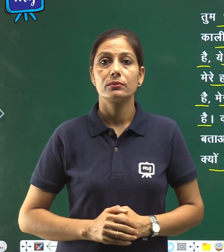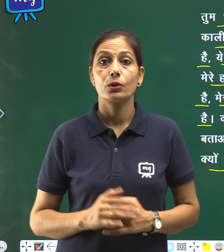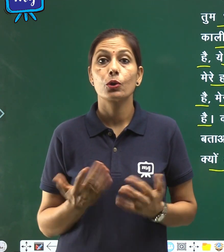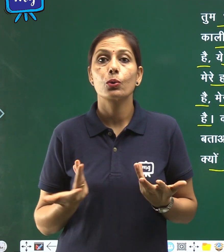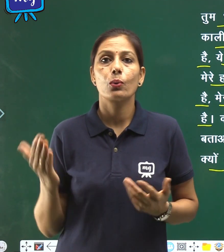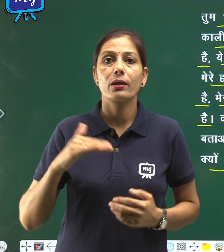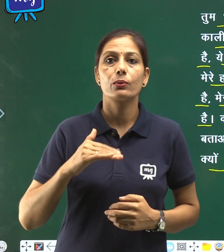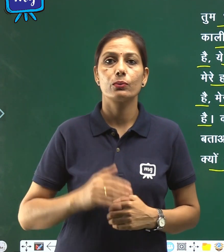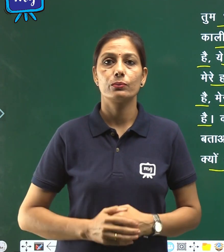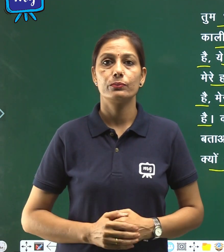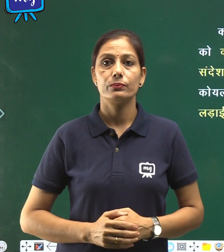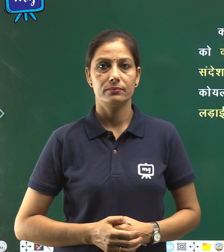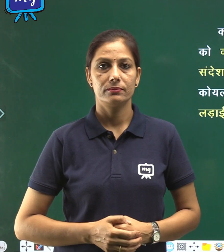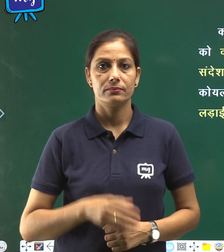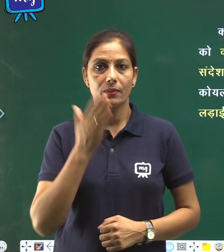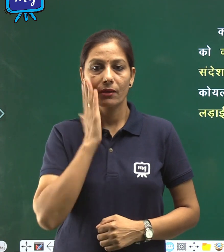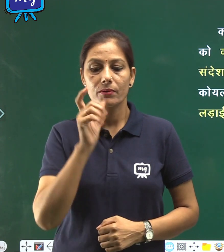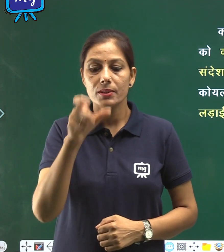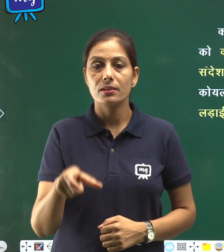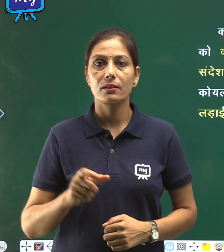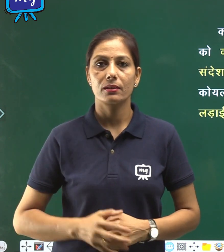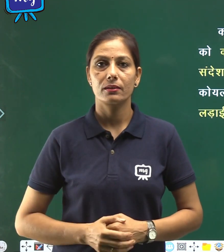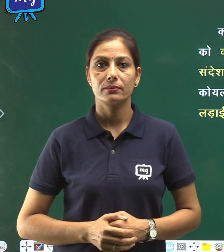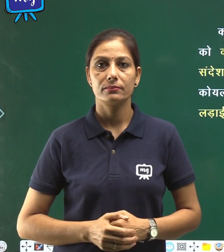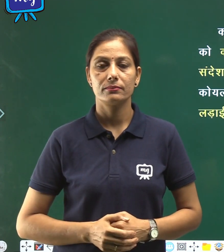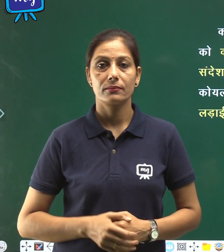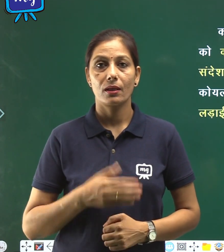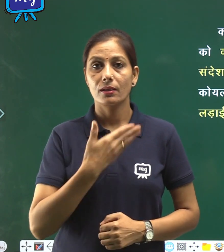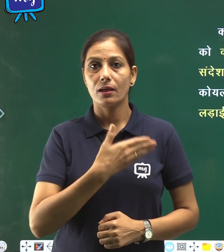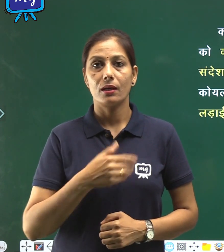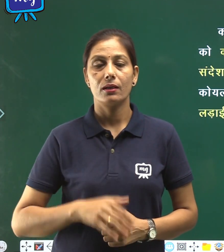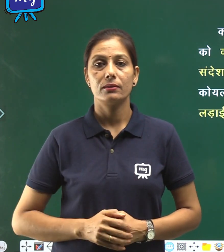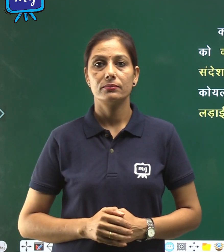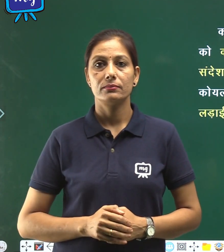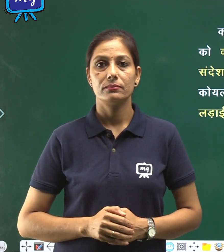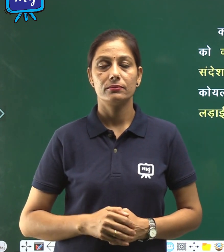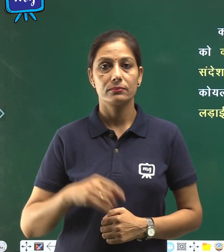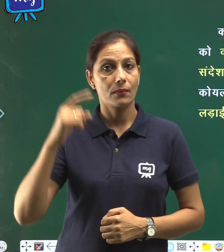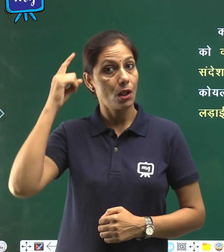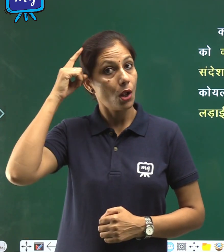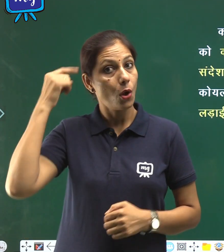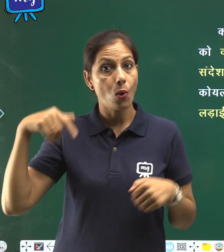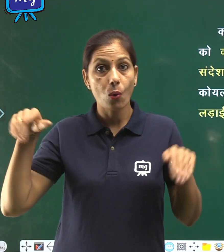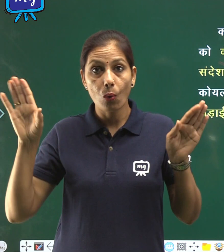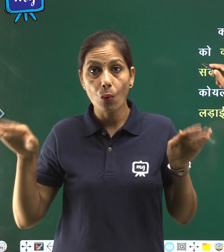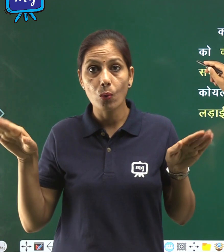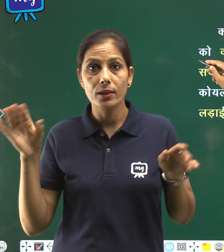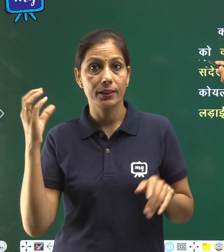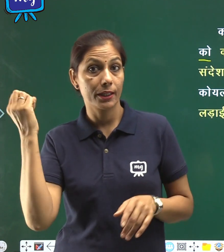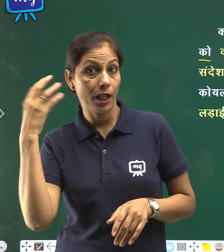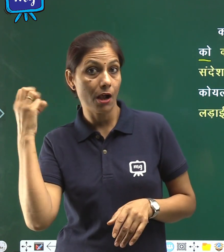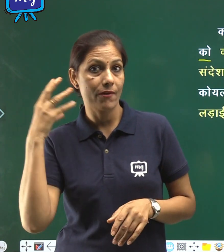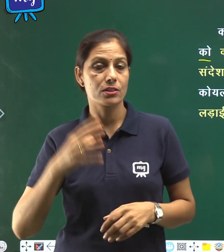क्यों आई हो? कवि ने यहाँ कोयल की आवाज़ को